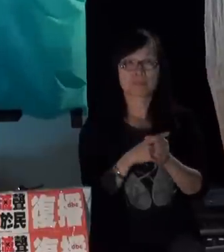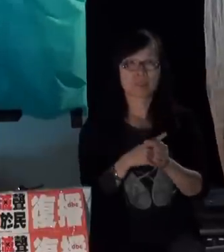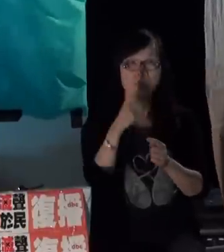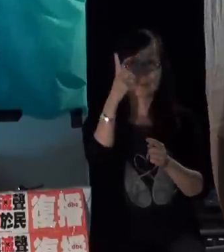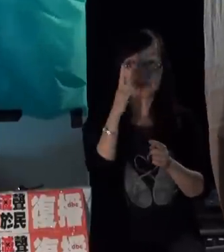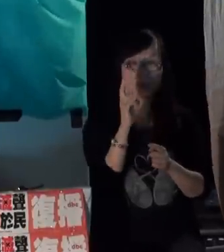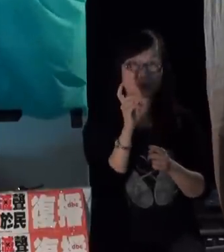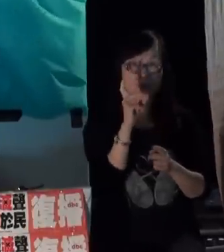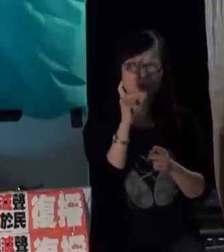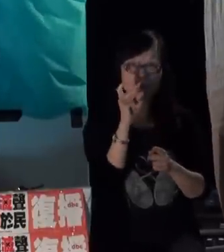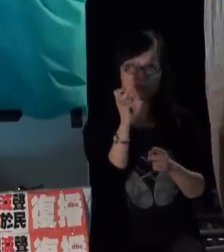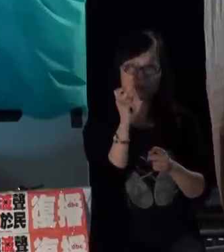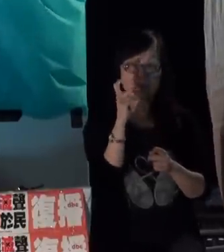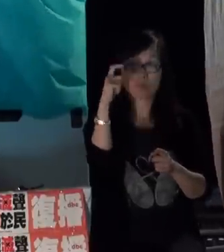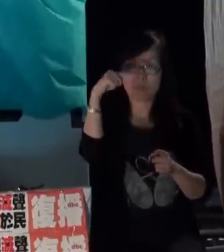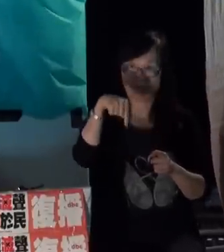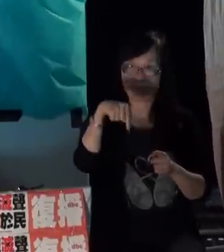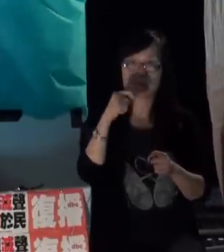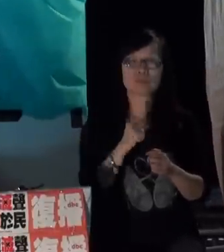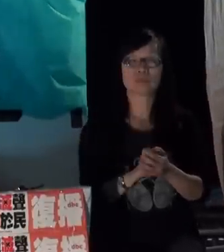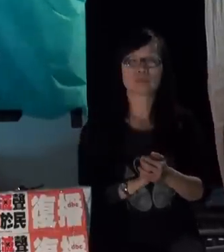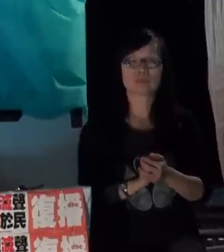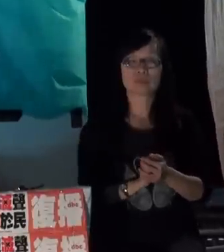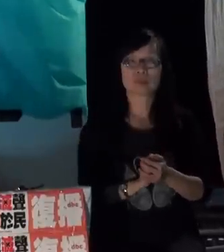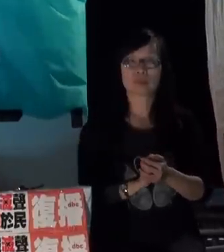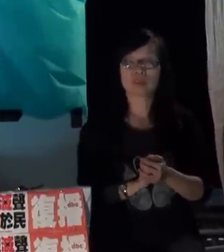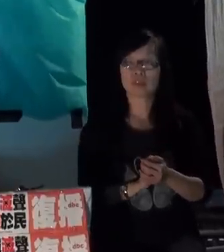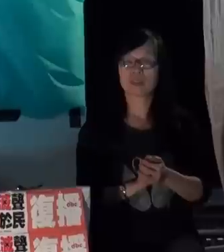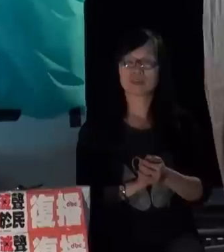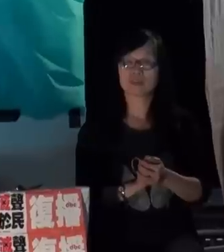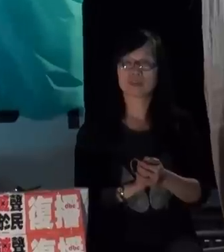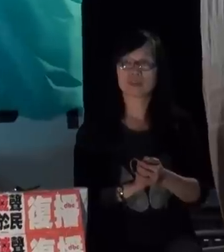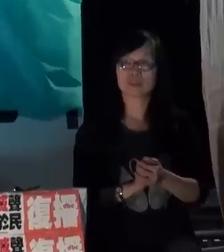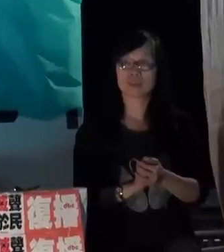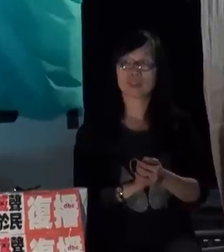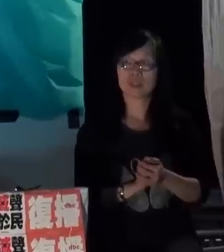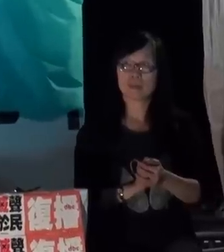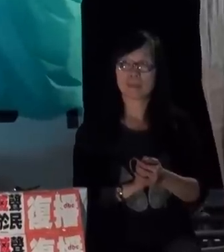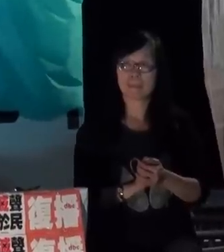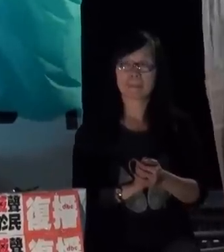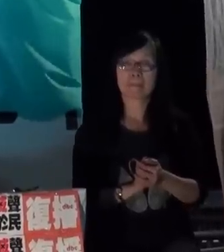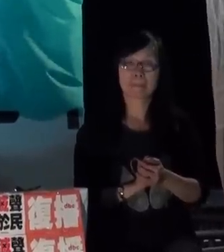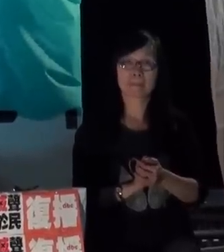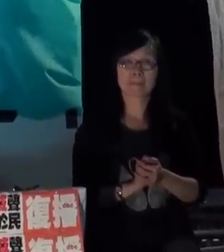哥係啊，喂阿哥，咁你以十為一巡啊嘛 ，OK？ 喂，咁你